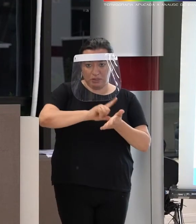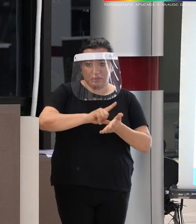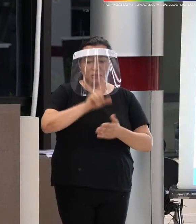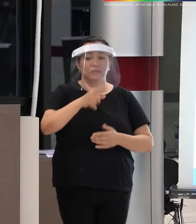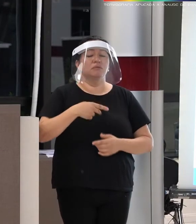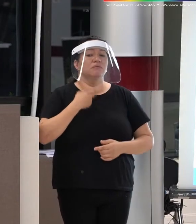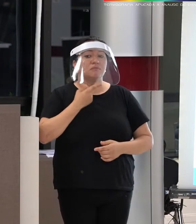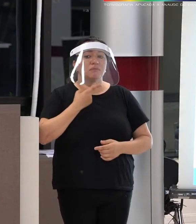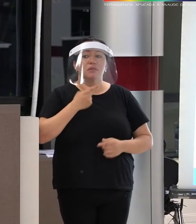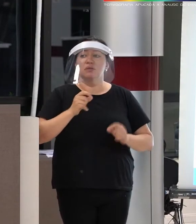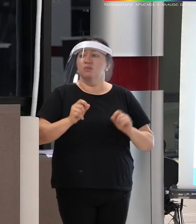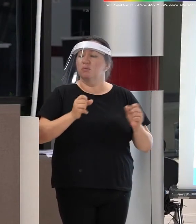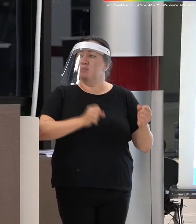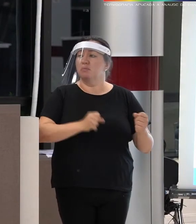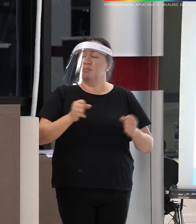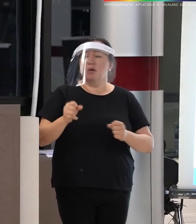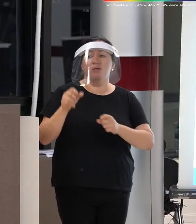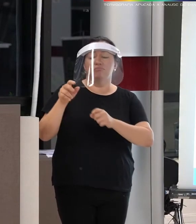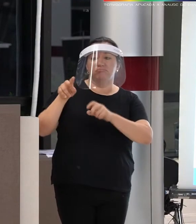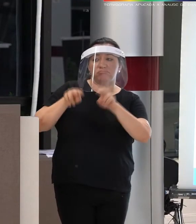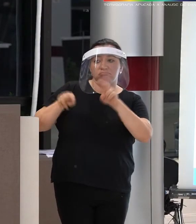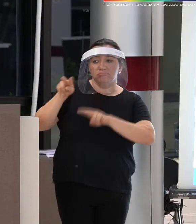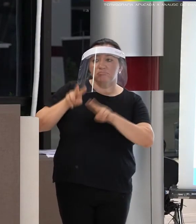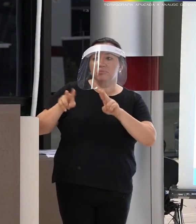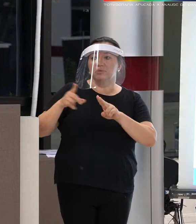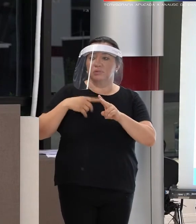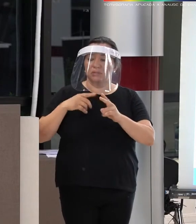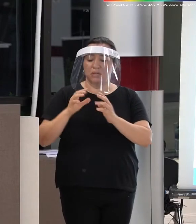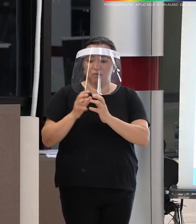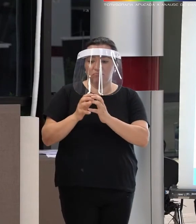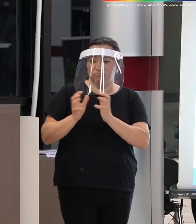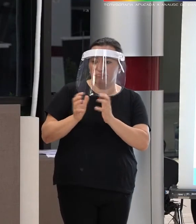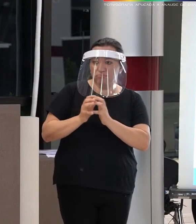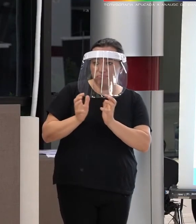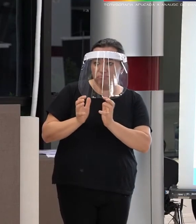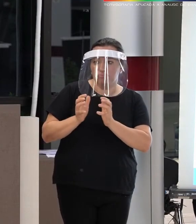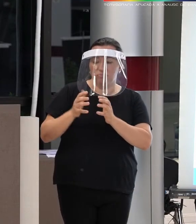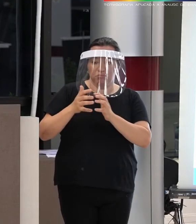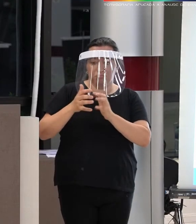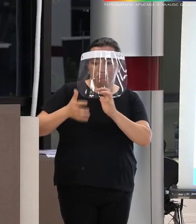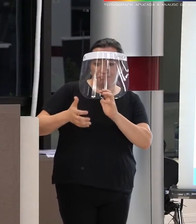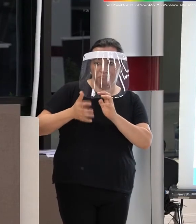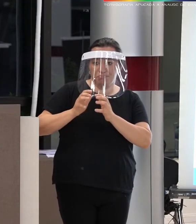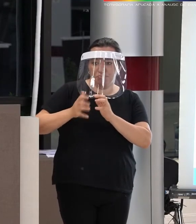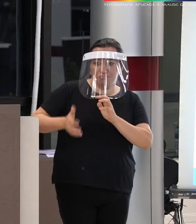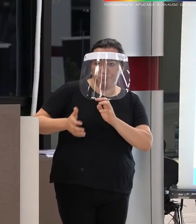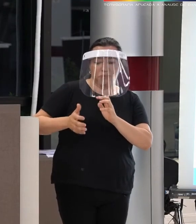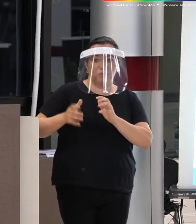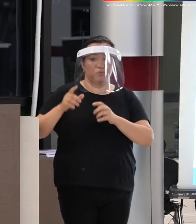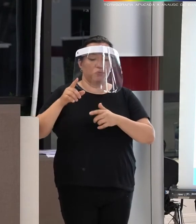para verificar lá se está com folga lá, se deslocou, né,